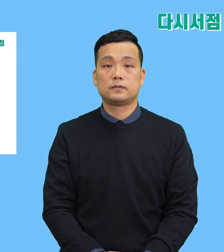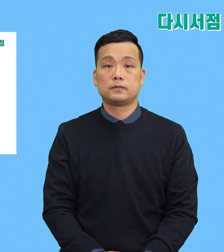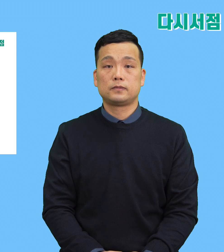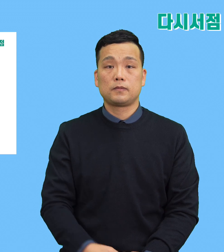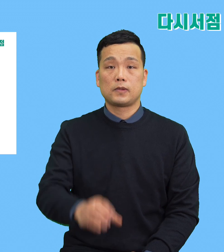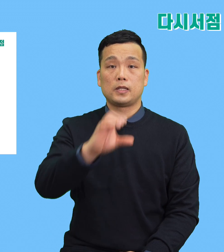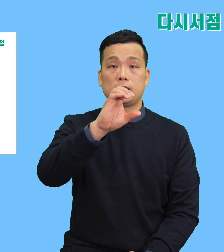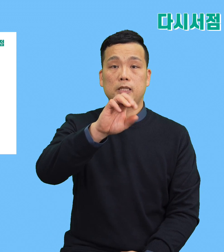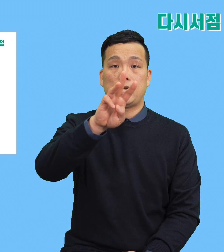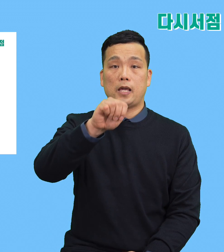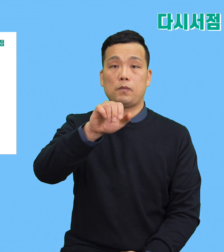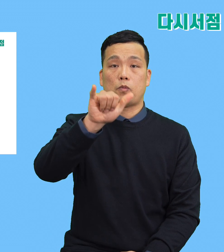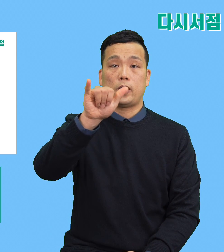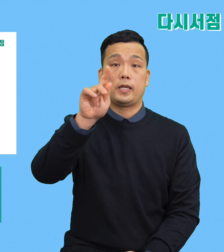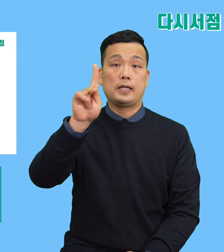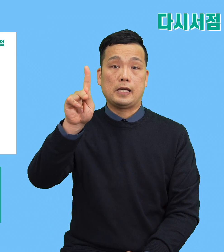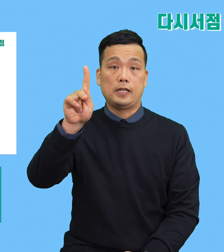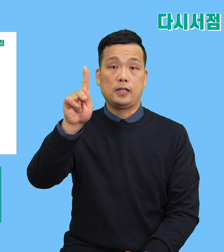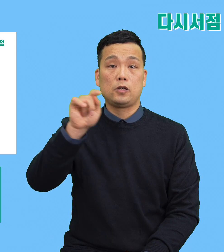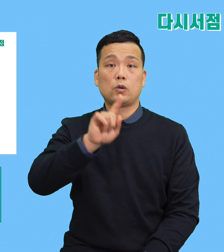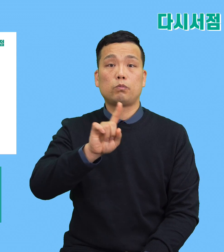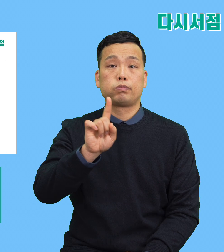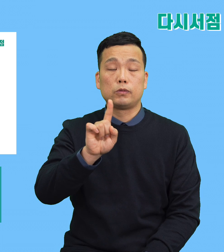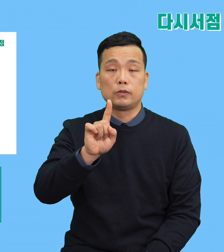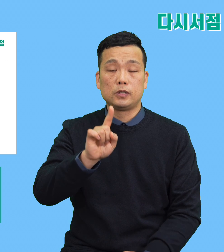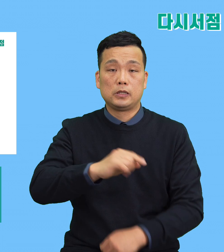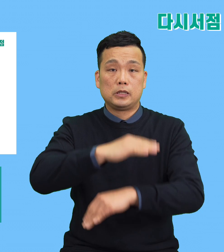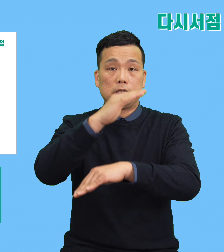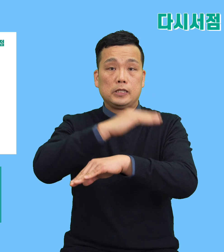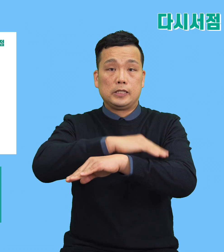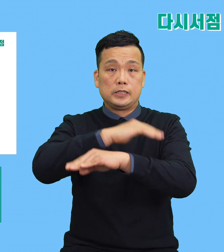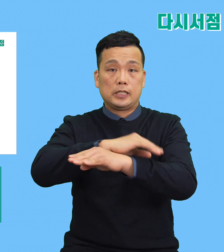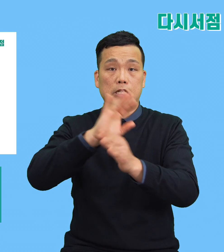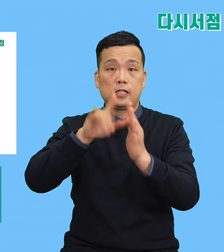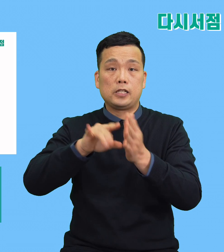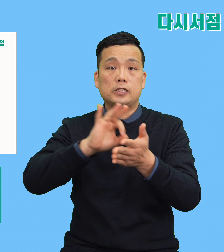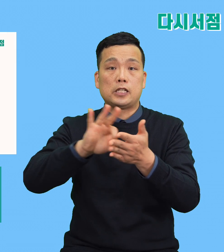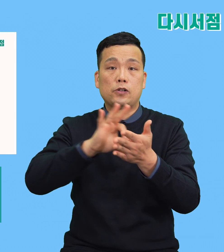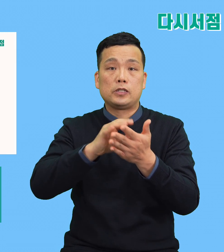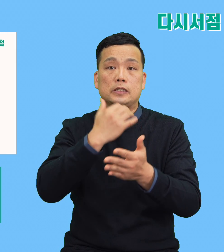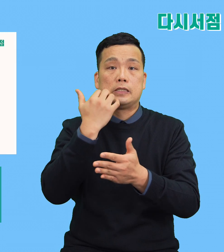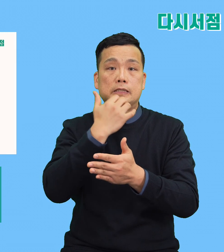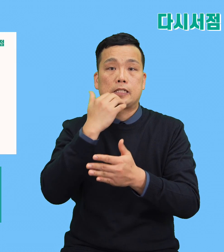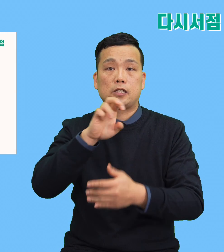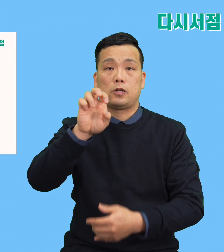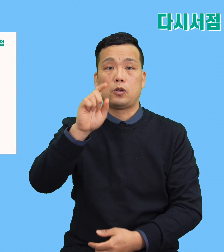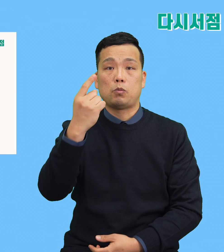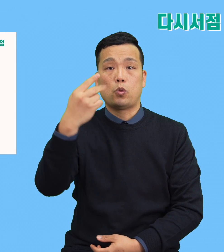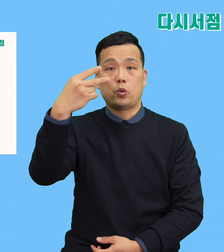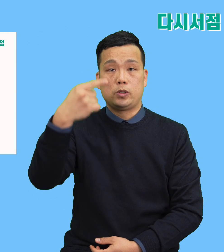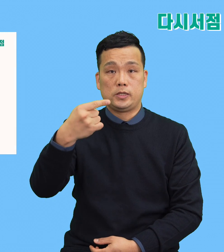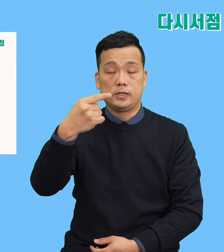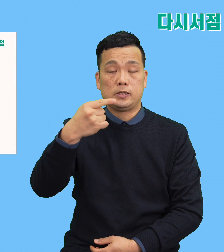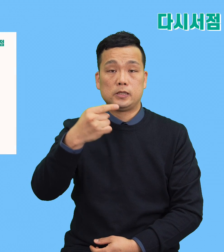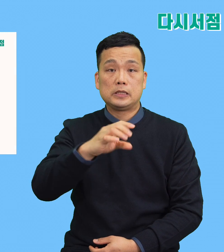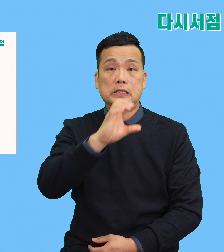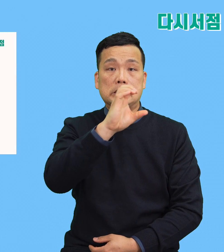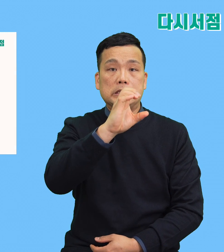CMYK. CMYK는 인쇄용 컬러 모드입니다. 시안의